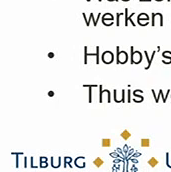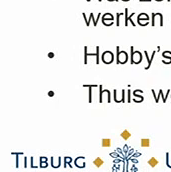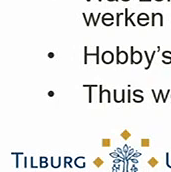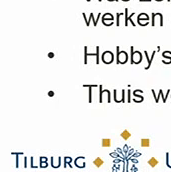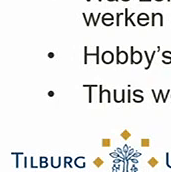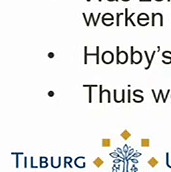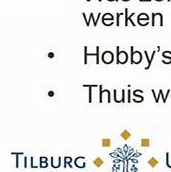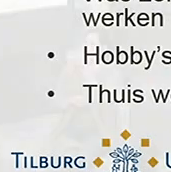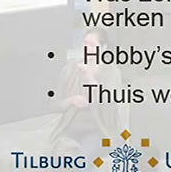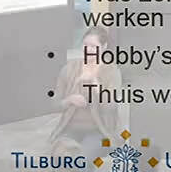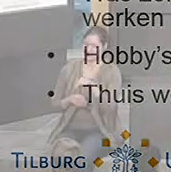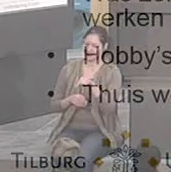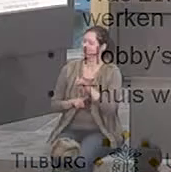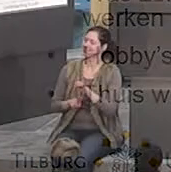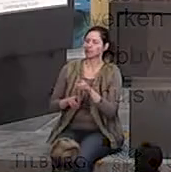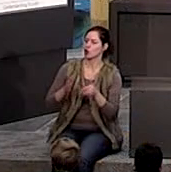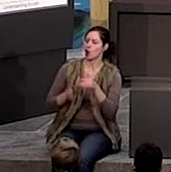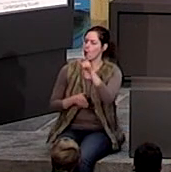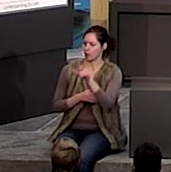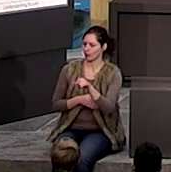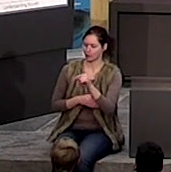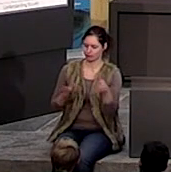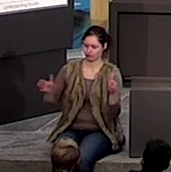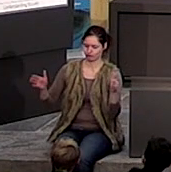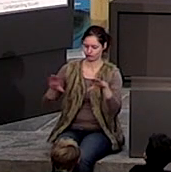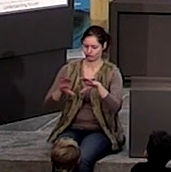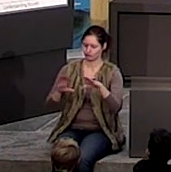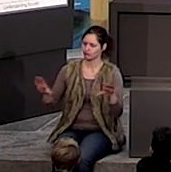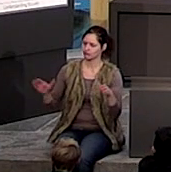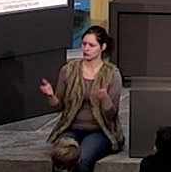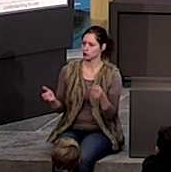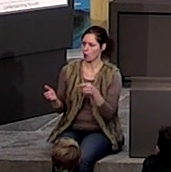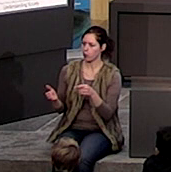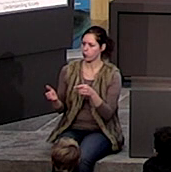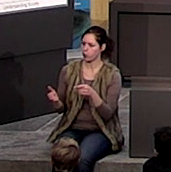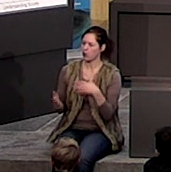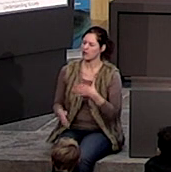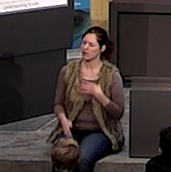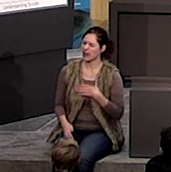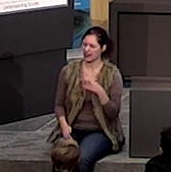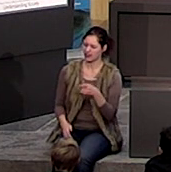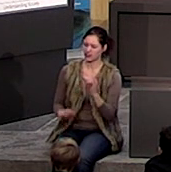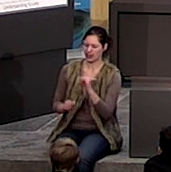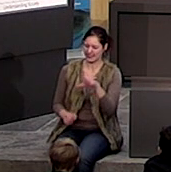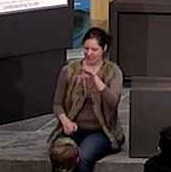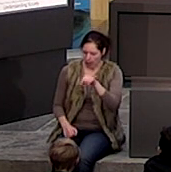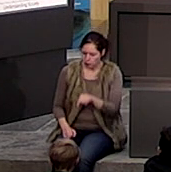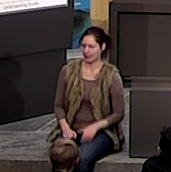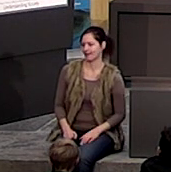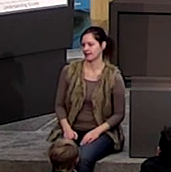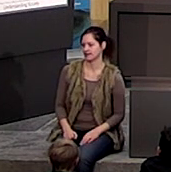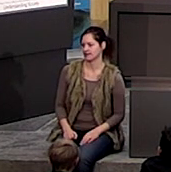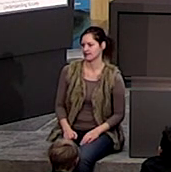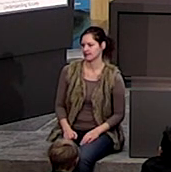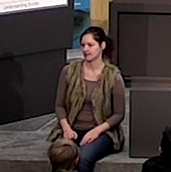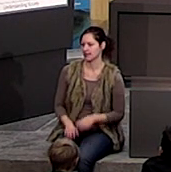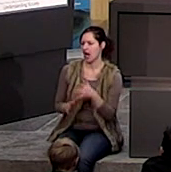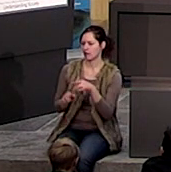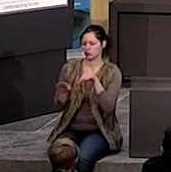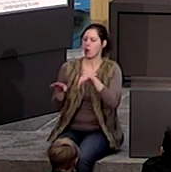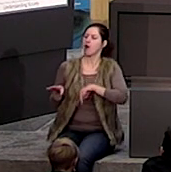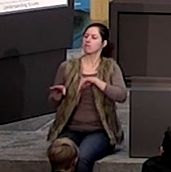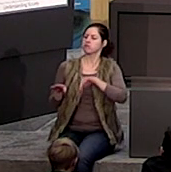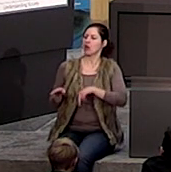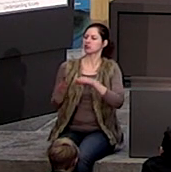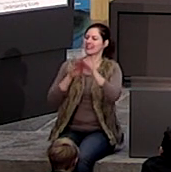zo groot. En die doet alles wat een robot niet doet. En het hele vervelende van die tackle is dat je hem niet uit kunt zetten. En dat hij overigens af en toe in huis plast. Dat doet een